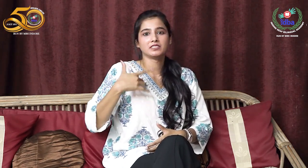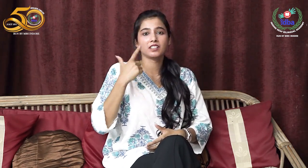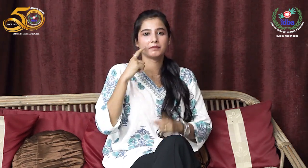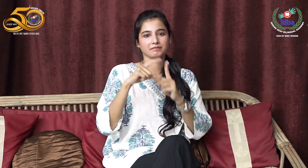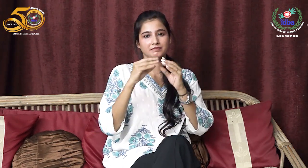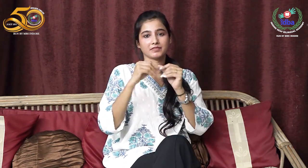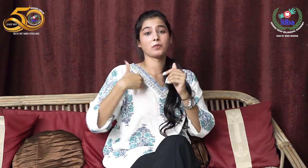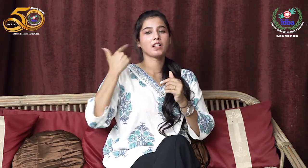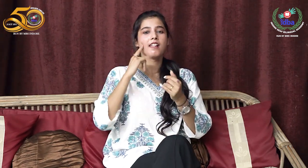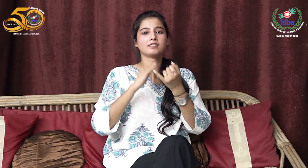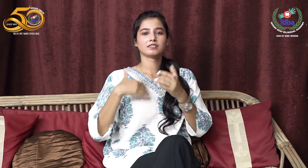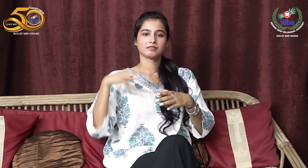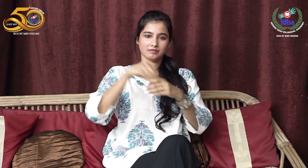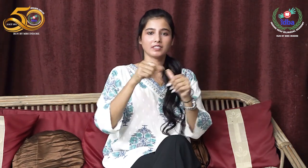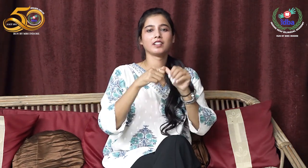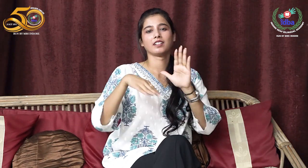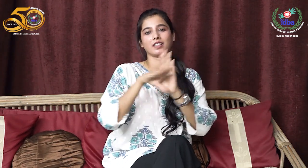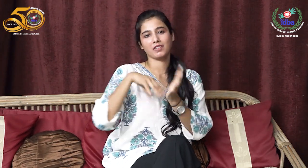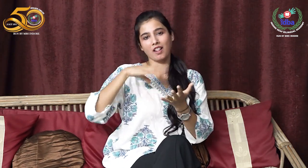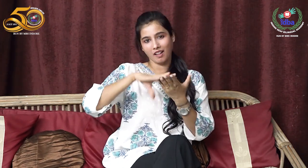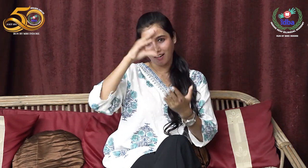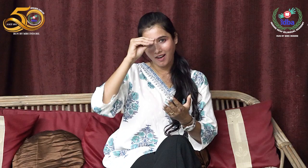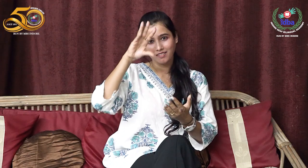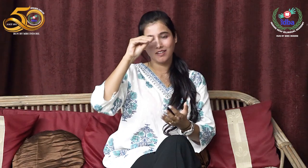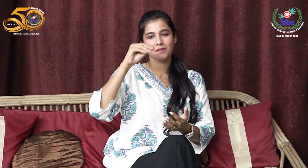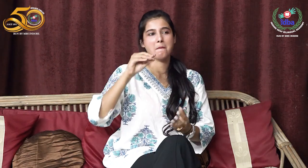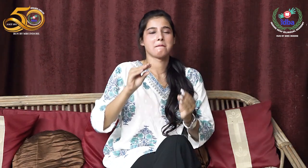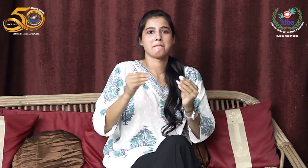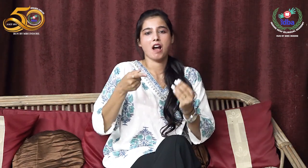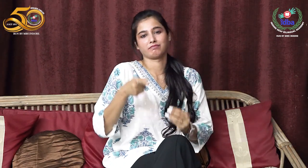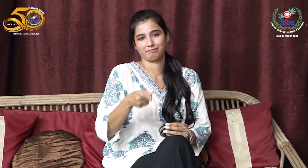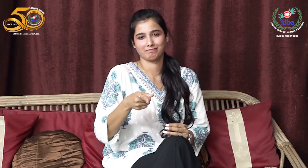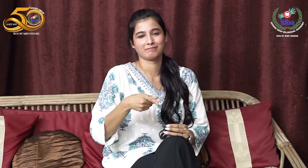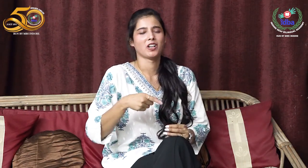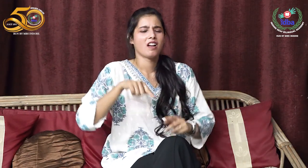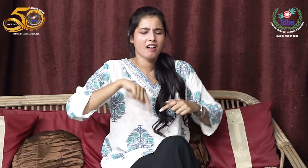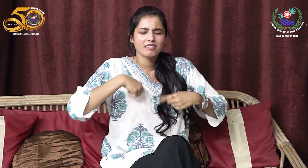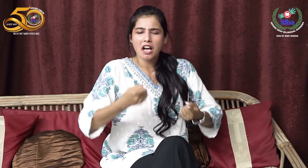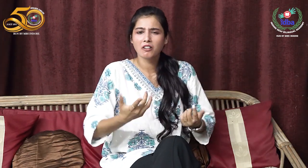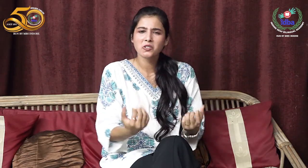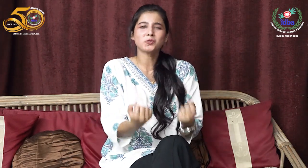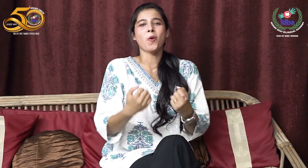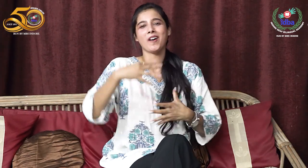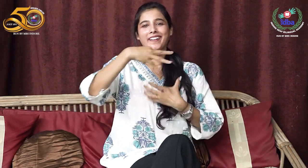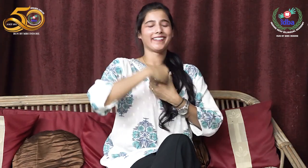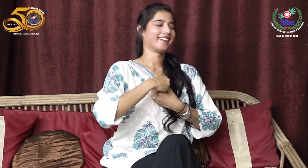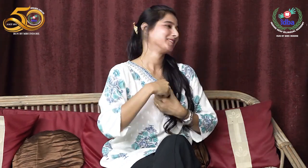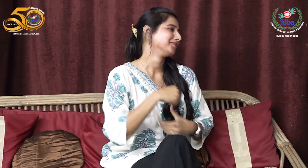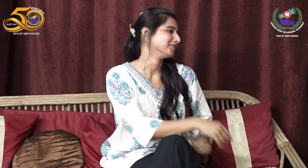तो स्टार्टिंग में तो मुझे बहुत बुरा लगा, बट फिर ISL का मैंने कोर्स भी फिर सीखा धीरे धीरे, फिर मैं बेटर हुई। देन उसके बाद जो है अपने आप